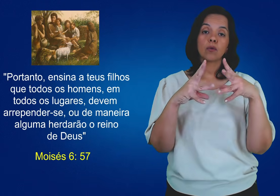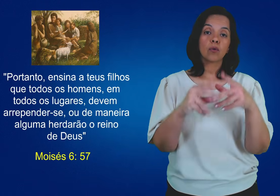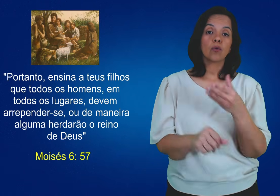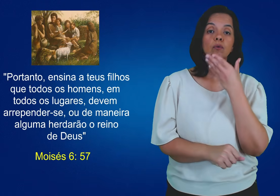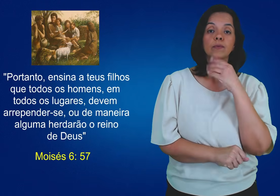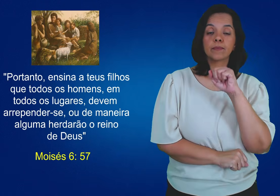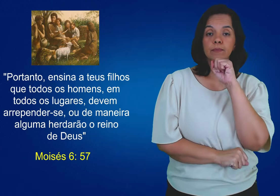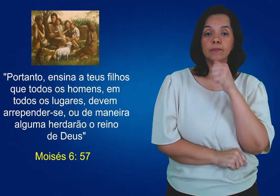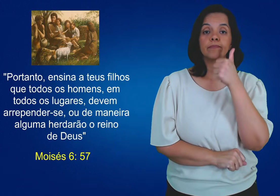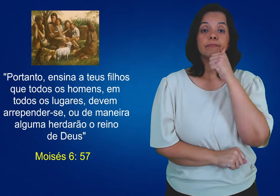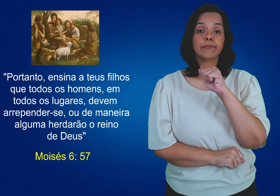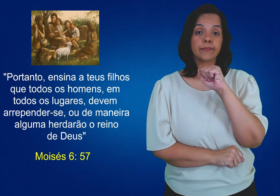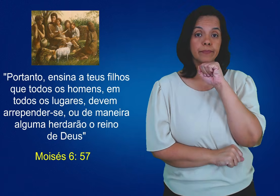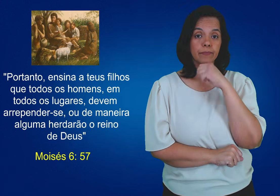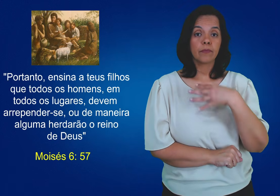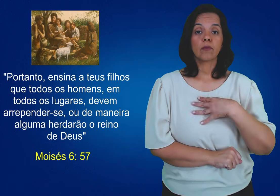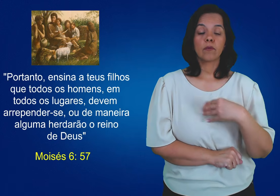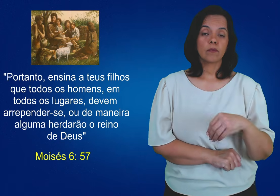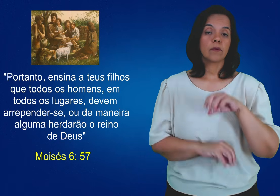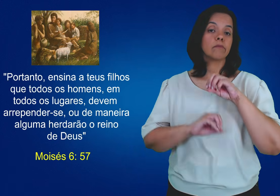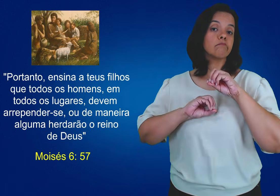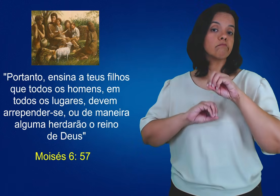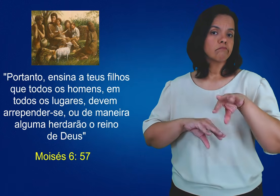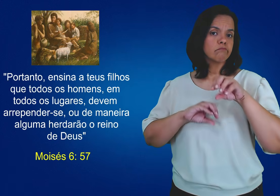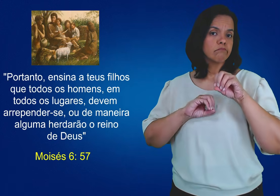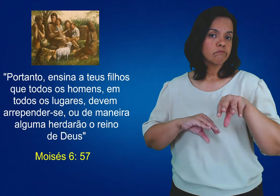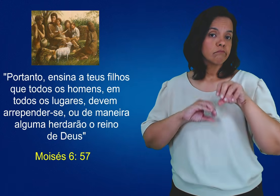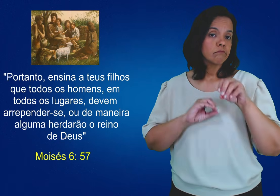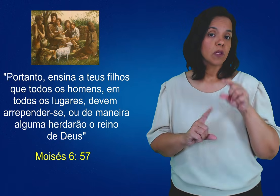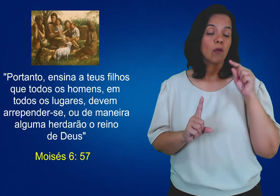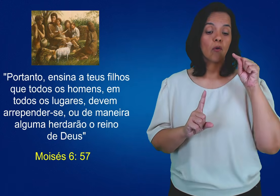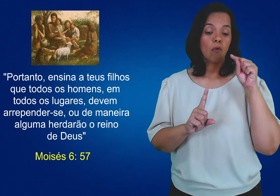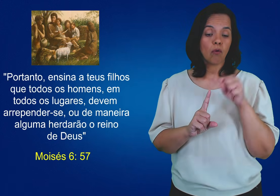Deus ele pede para que todos os pais possam ensinar seus filhos,